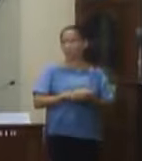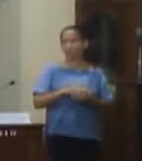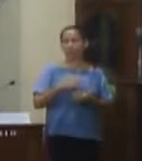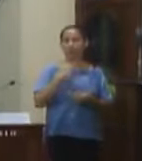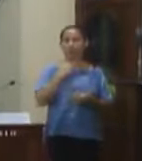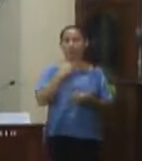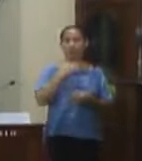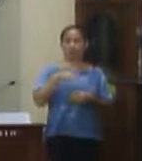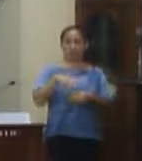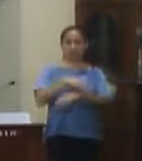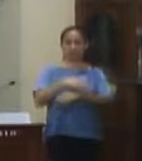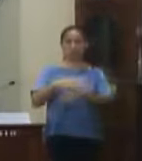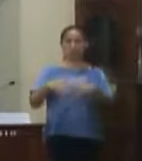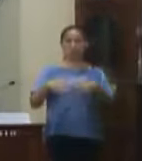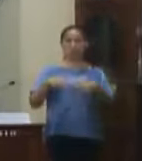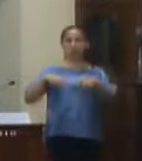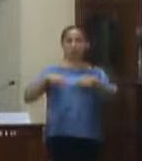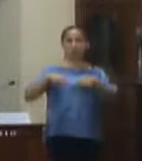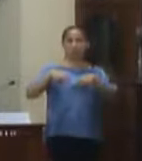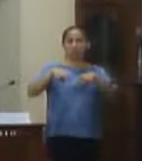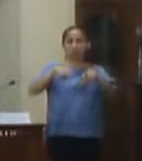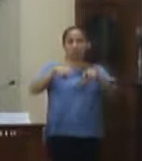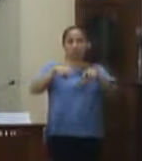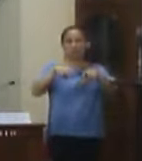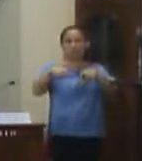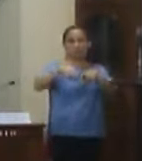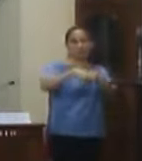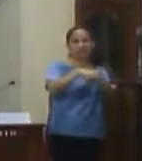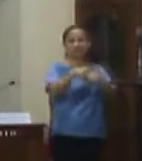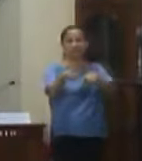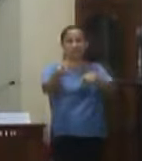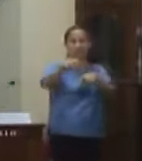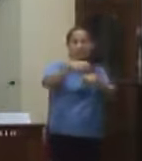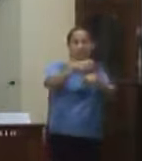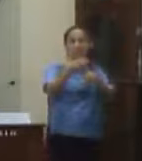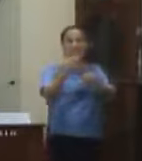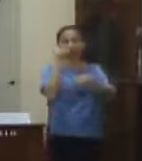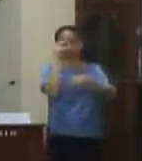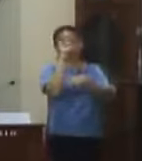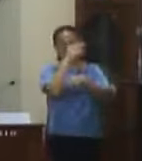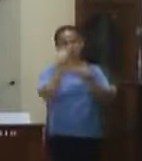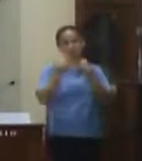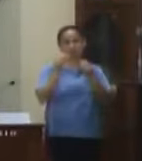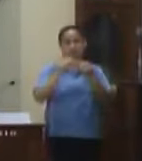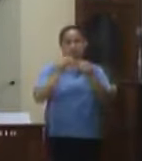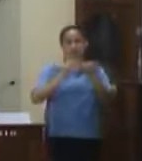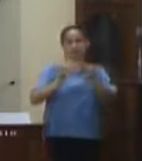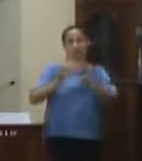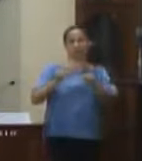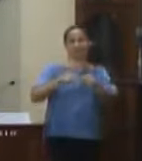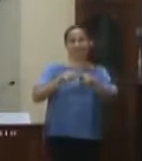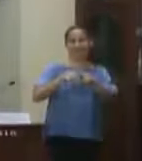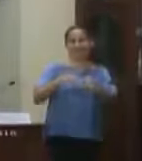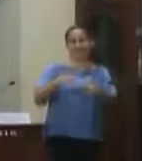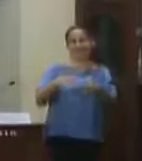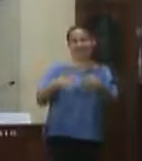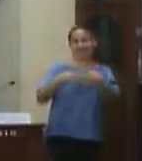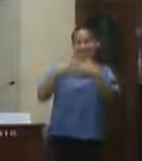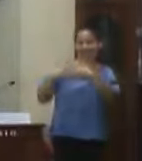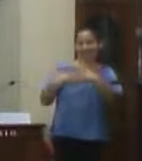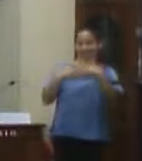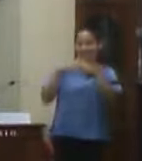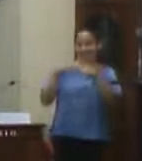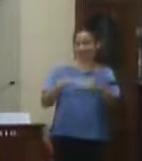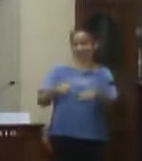desestruturando o trânsito das ruas, que Valença, como todos sabem, é uma cidade que não foi planejada, é uma cidade que o fluxo de veículos tende a aumentar cada